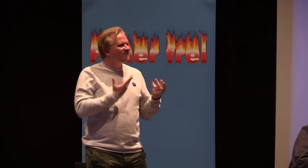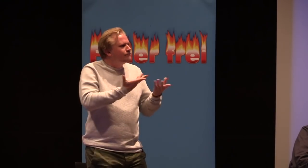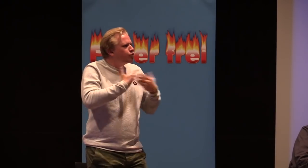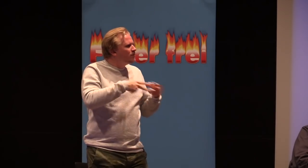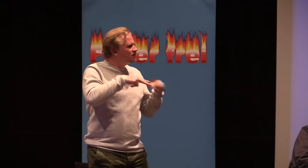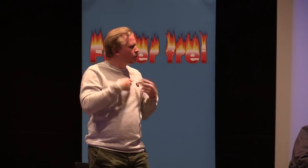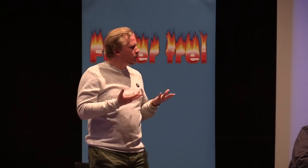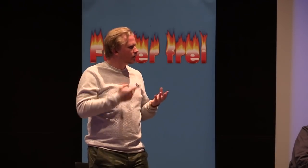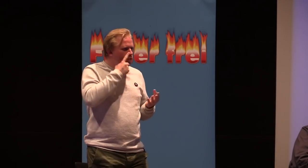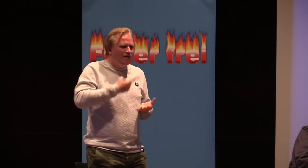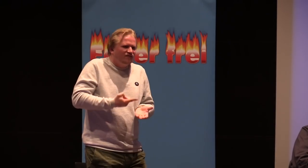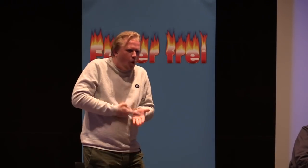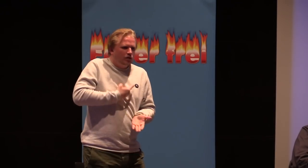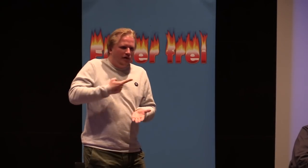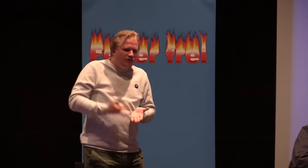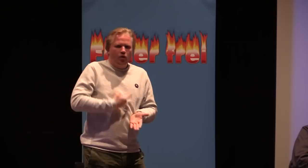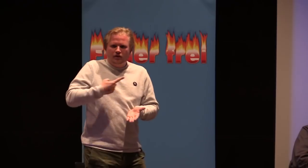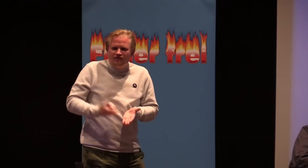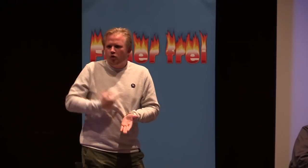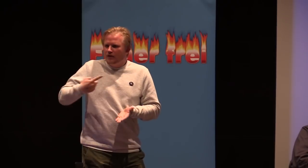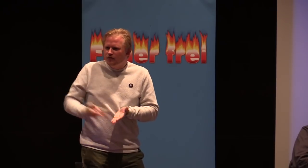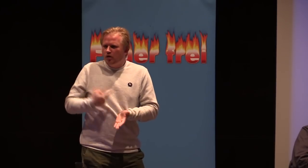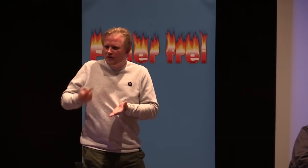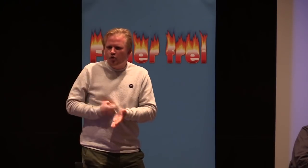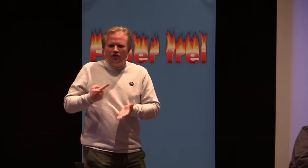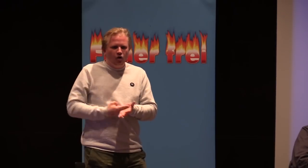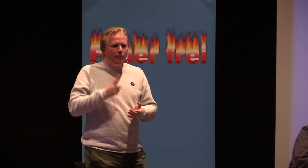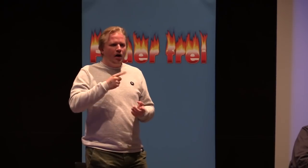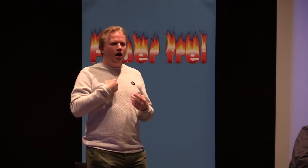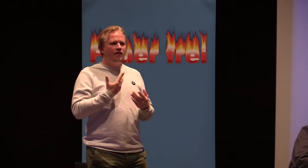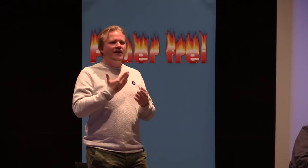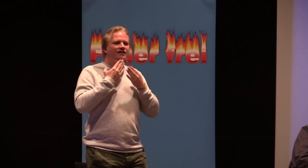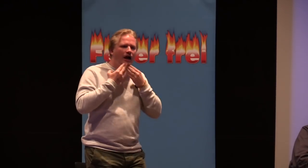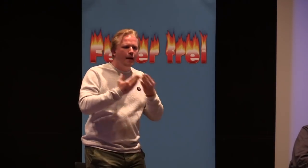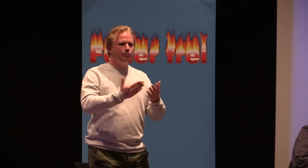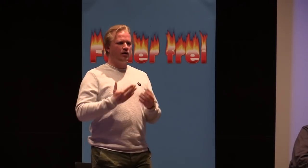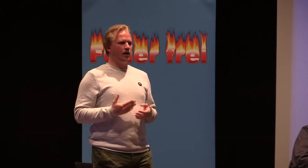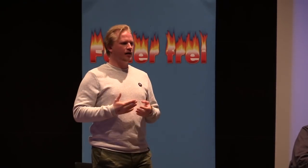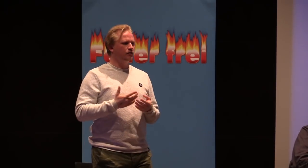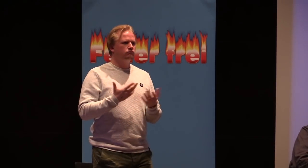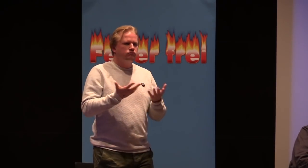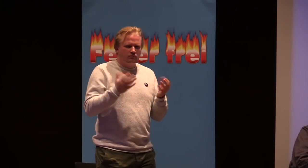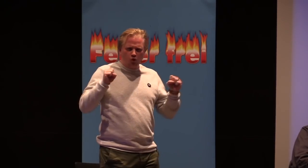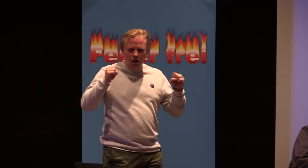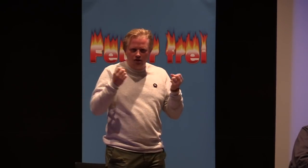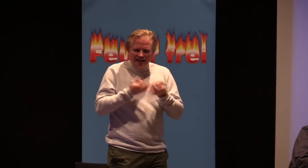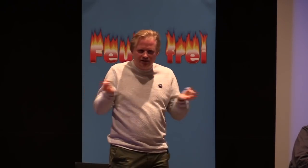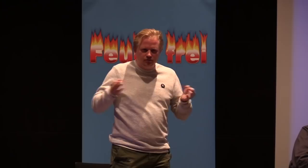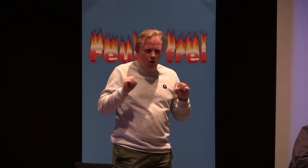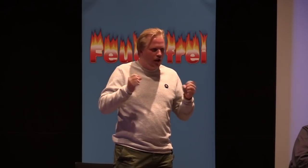doch allen Ernstes, was bekomme ich dafür zurück? Also ich werde dafür nicht finanziell entlohnt, ich werde nicht anders entlohnt, es kommt keine